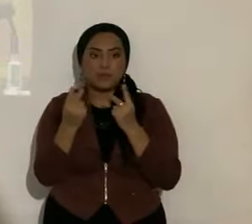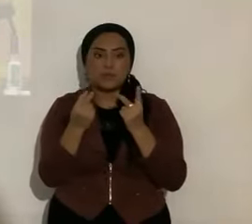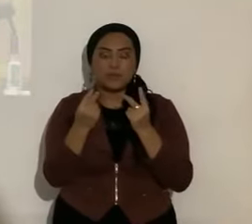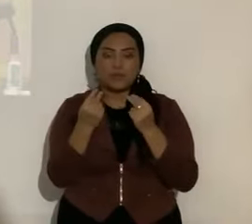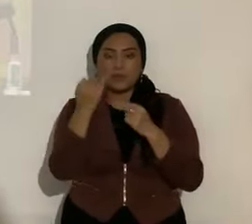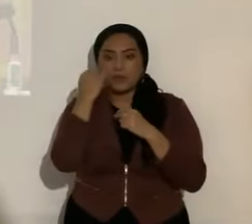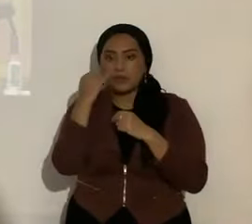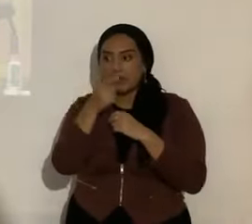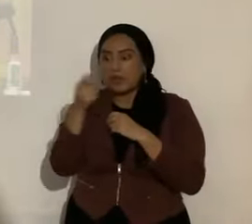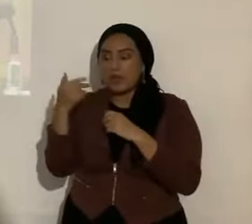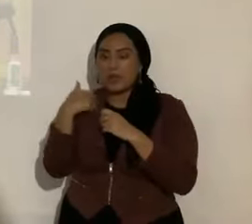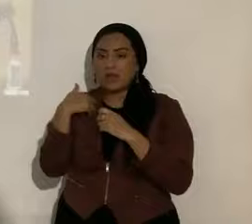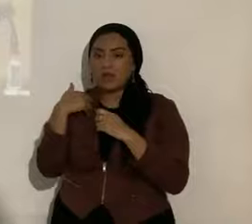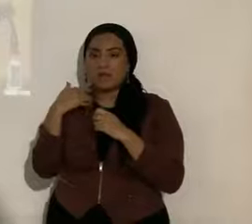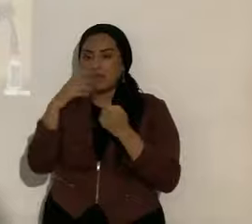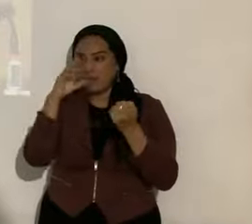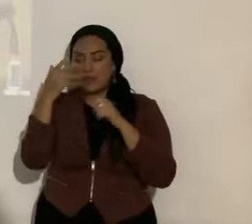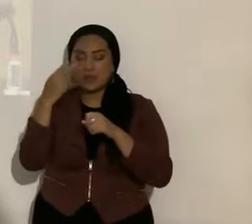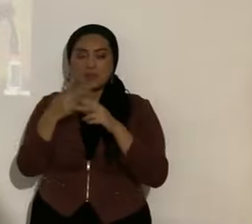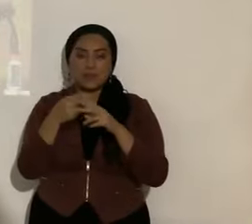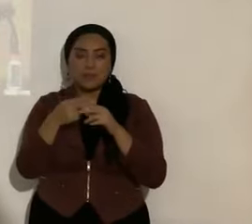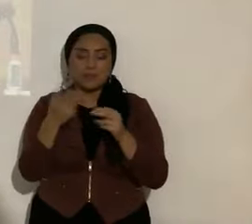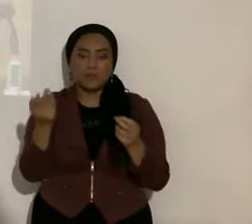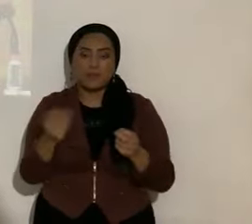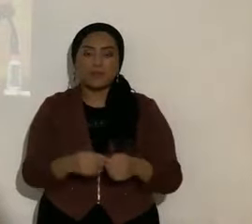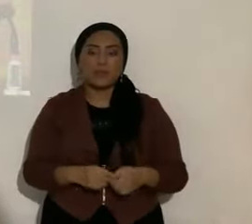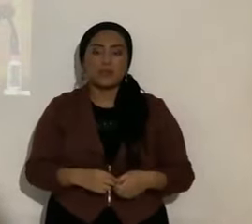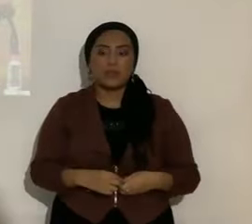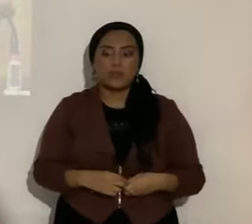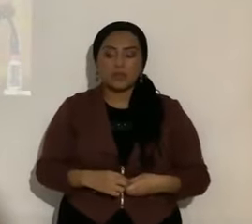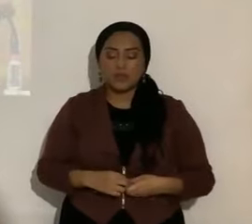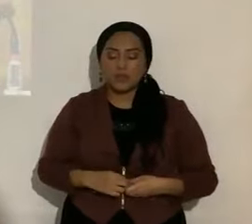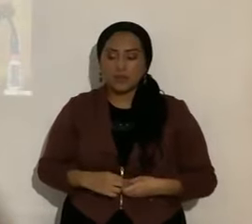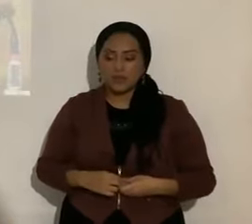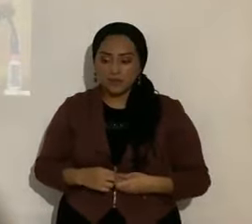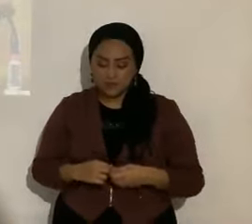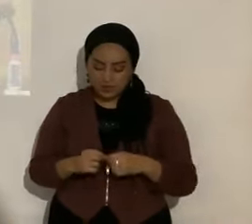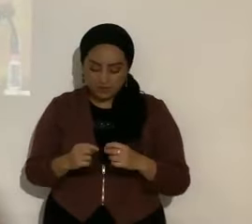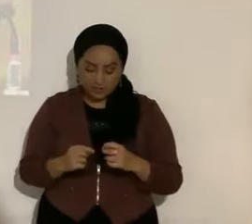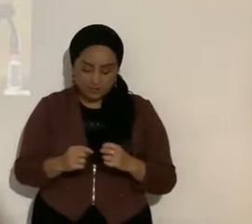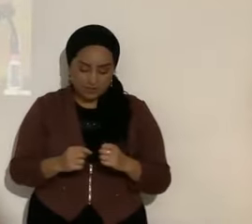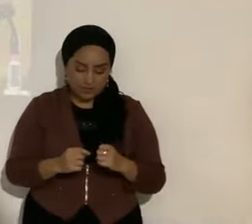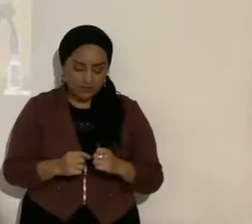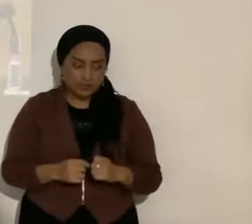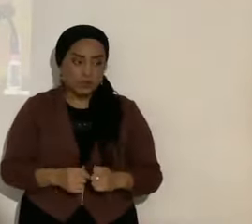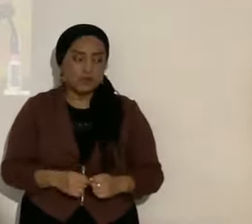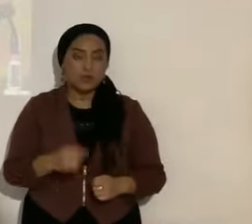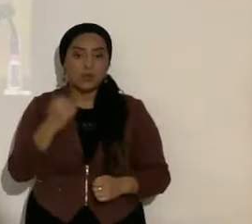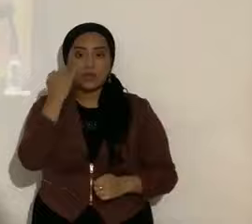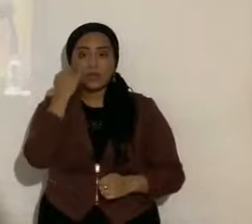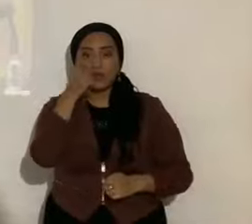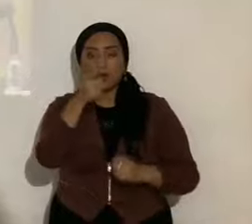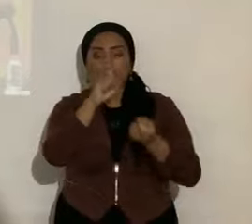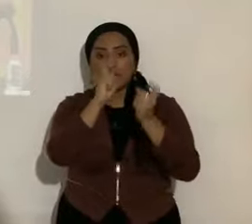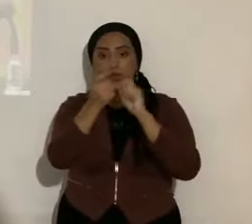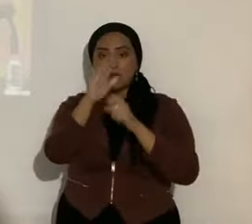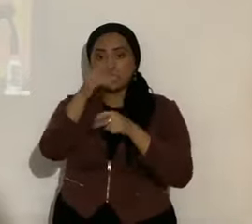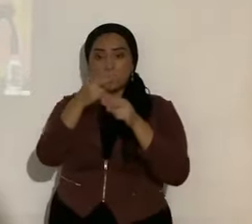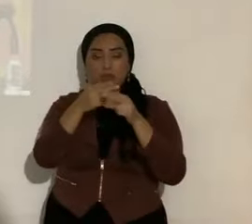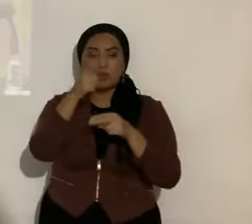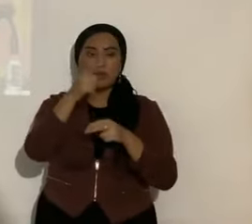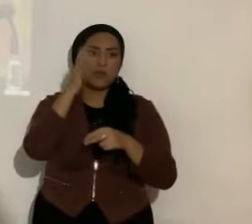si tuvieran un nombre totalmente pagano y muchas veces tienen nombres hebreos. Bueno, entonces para empezar, si a ti se te fue cambiado el nombre porque